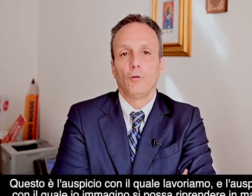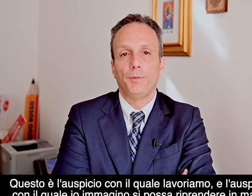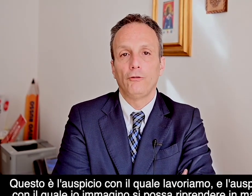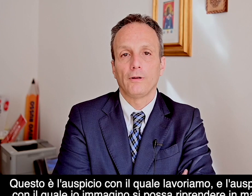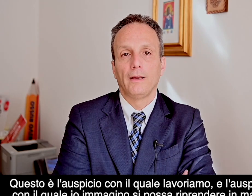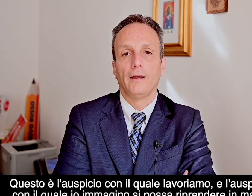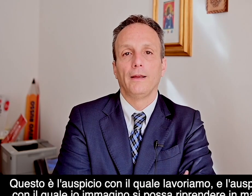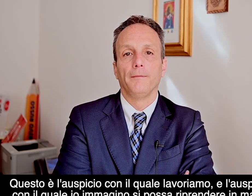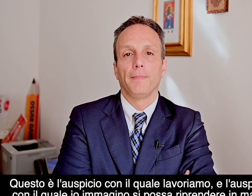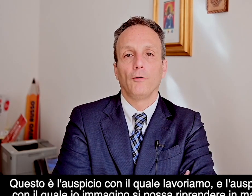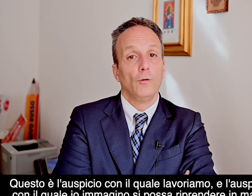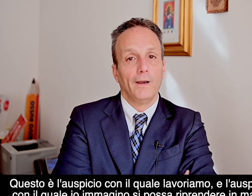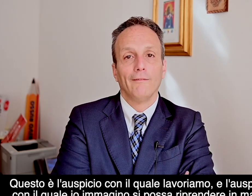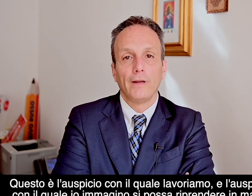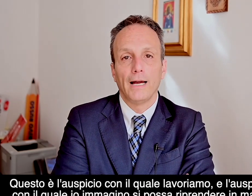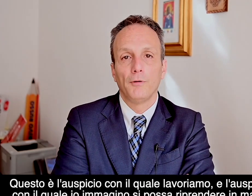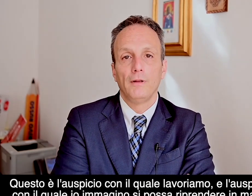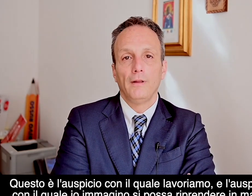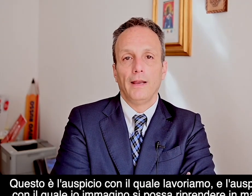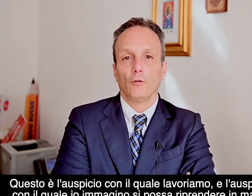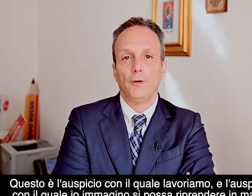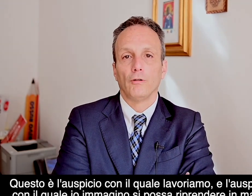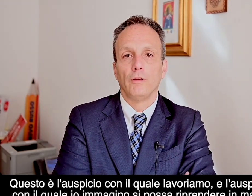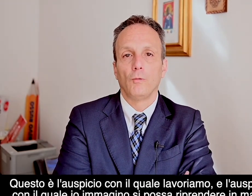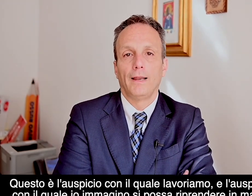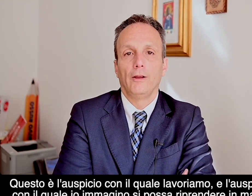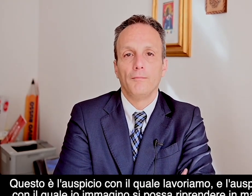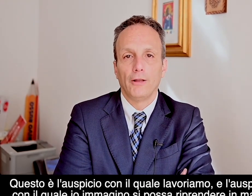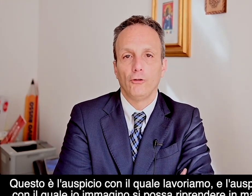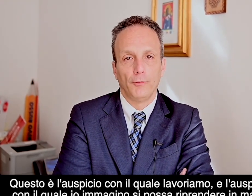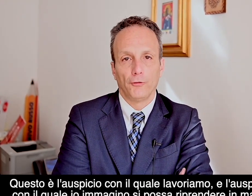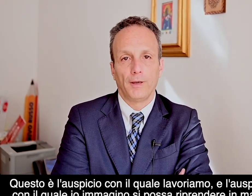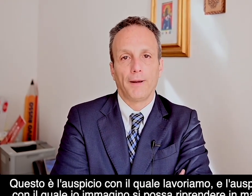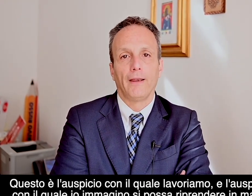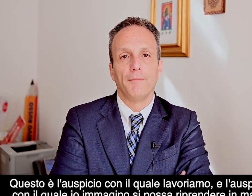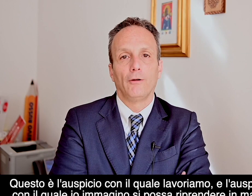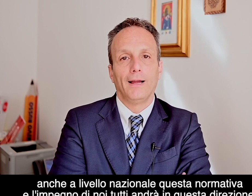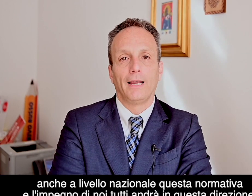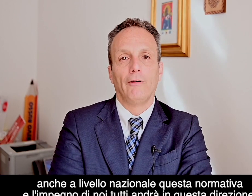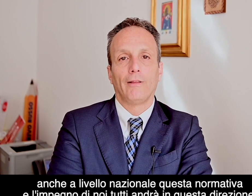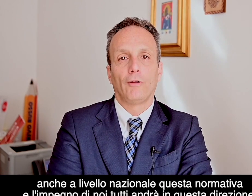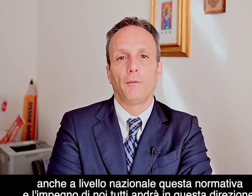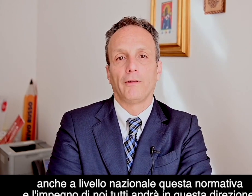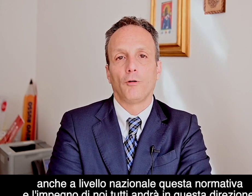che con il quale lavoriamo e l'auspicio con il quale io immagino si possa riprendere in mano anche a livello nazionale questa normativa